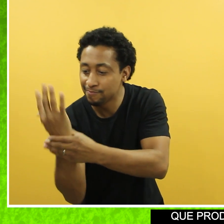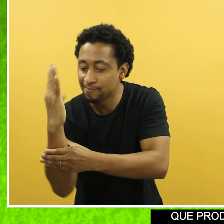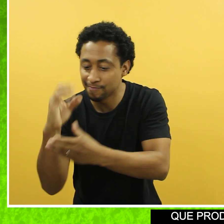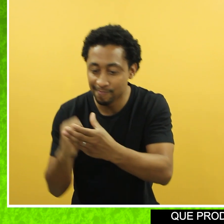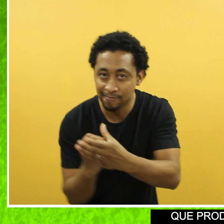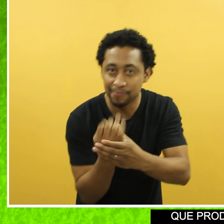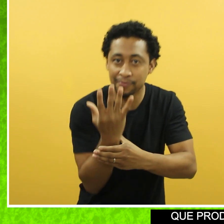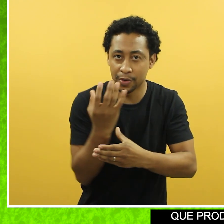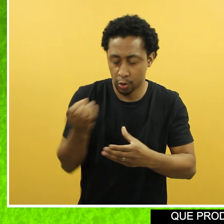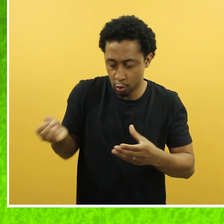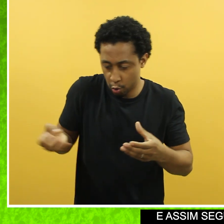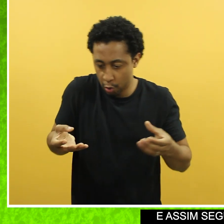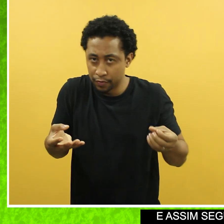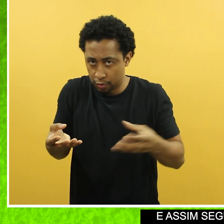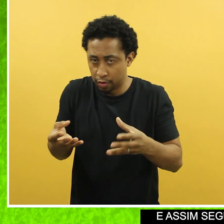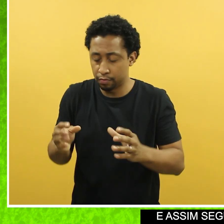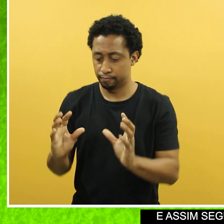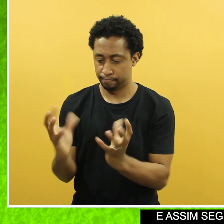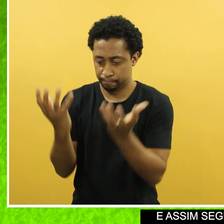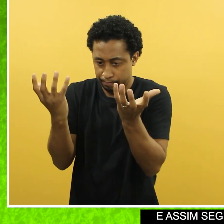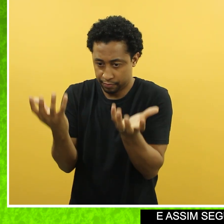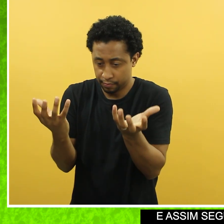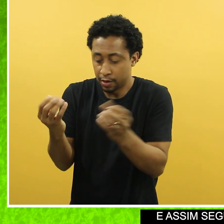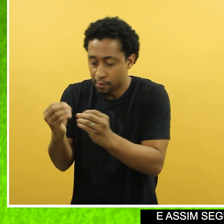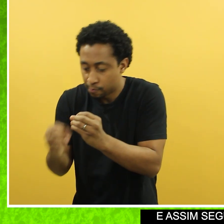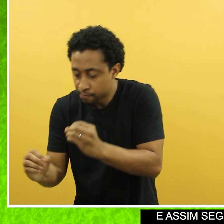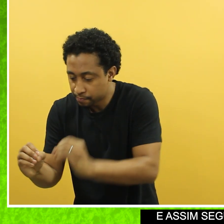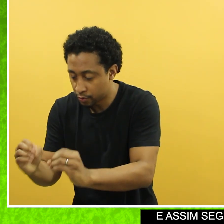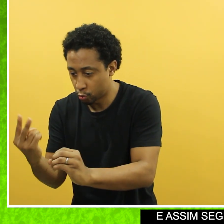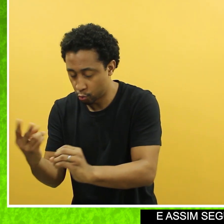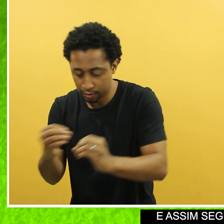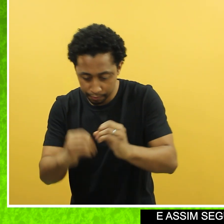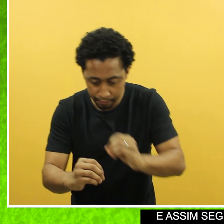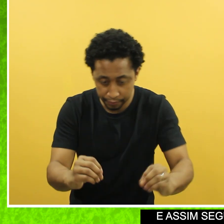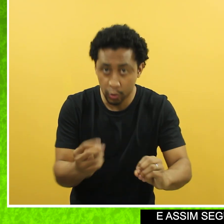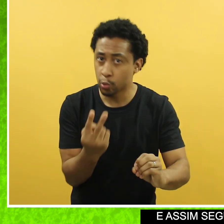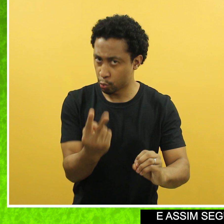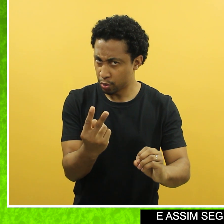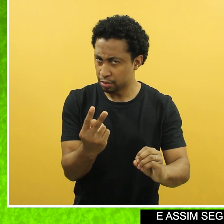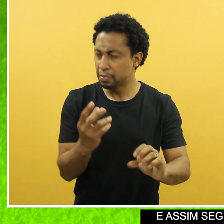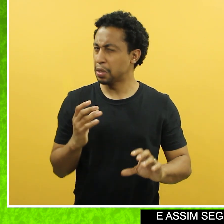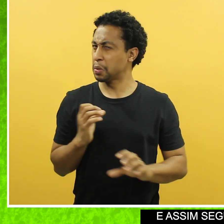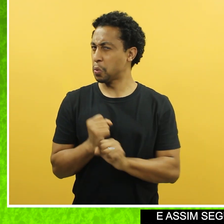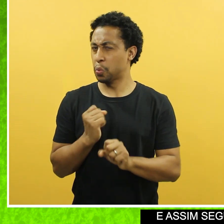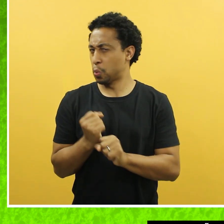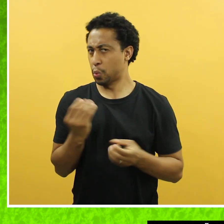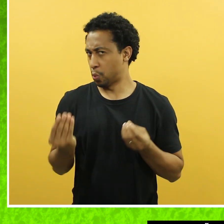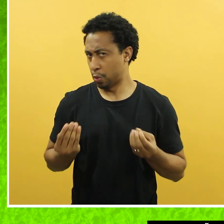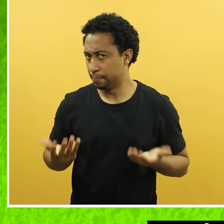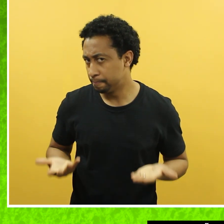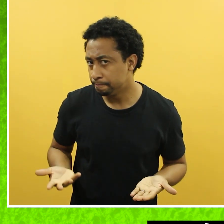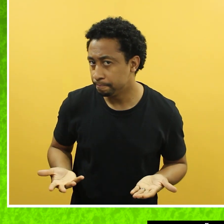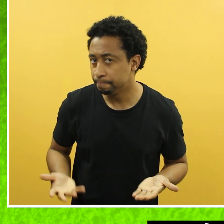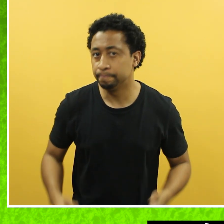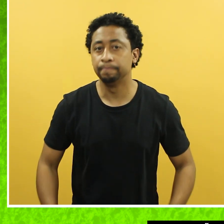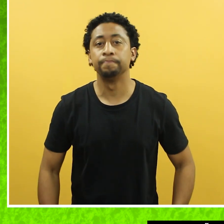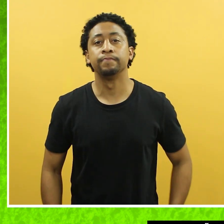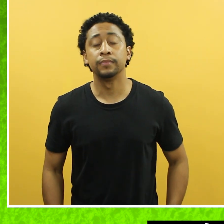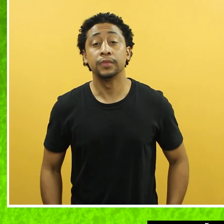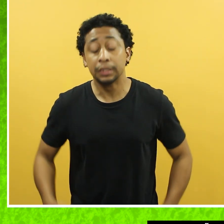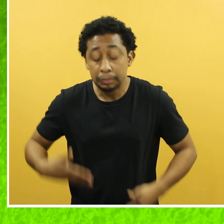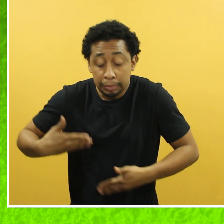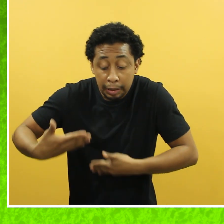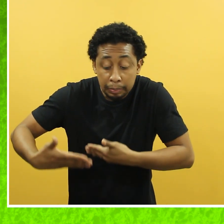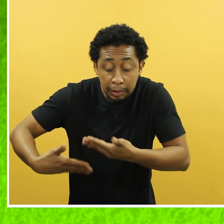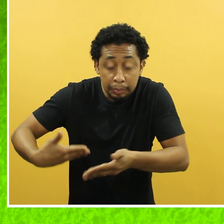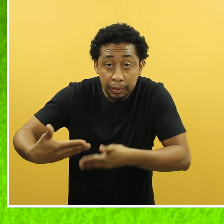outras 2 sementes, e assim seguidamente, chegar-se-ia em 20 anos a 1 milhão de